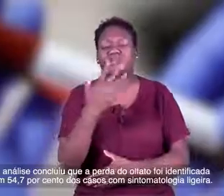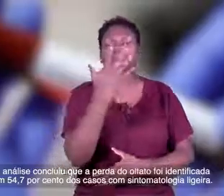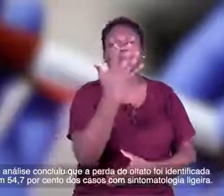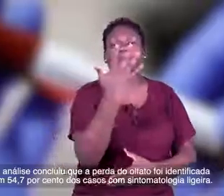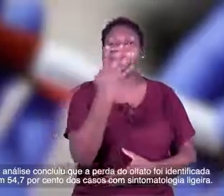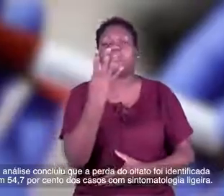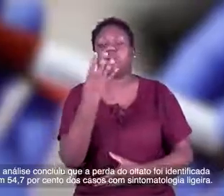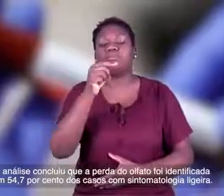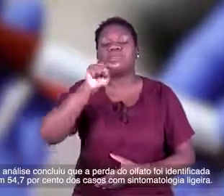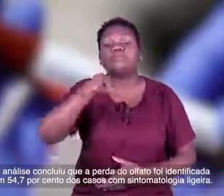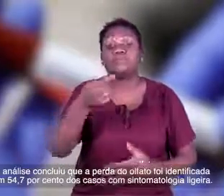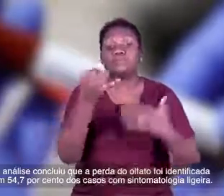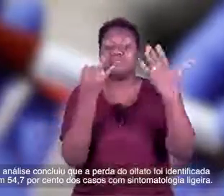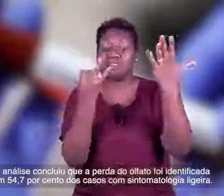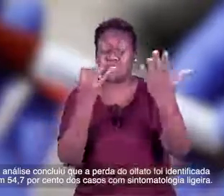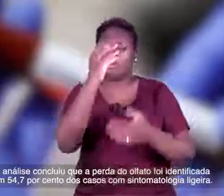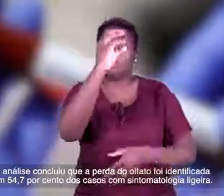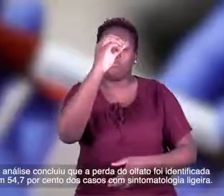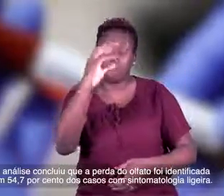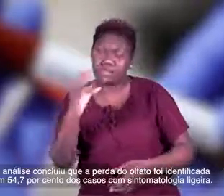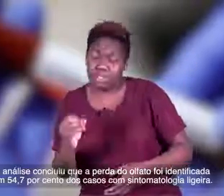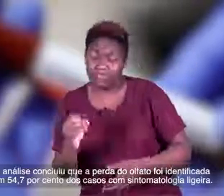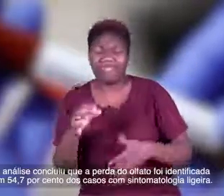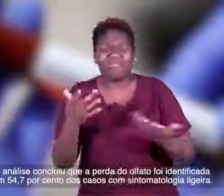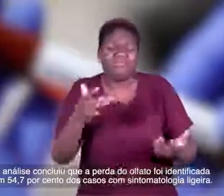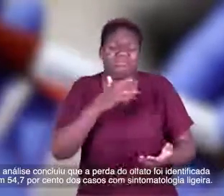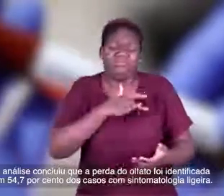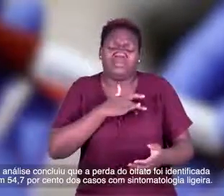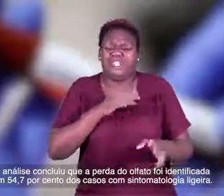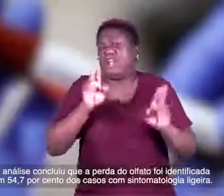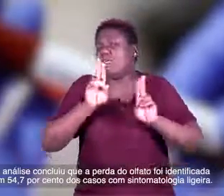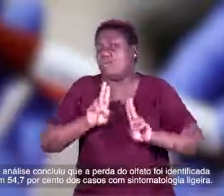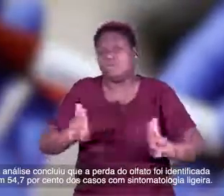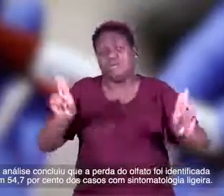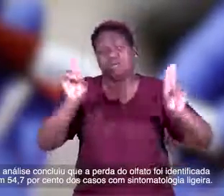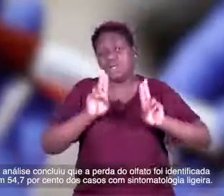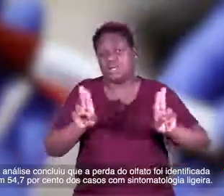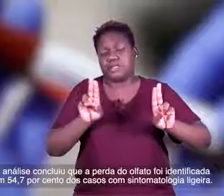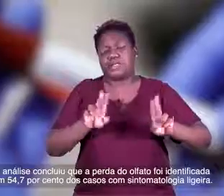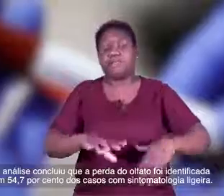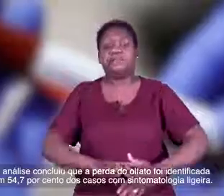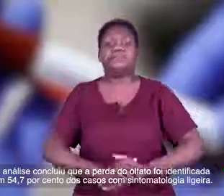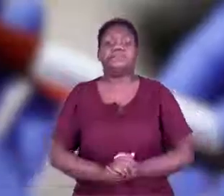do olfato foi identificada em 54,7 por cento dos casos com a sintomatologia ligeira